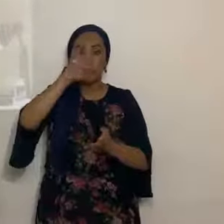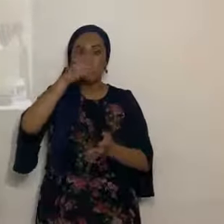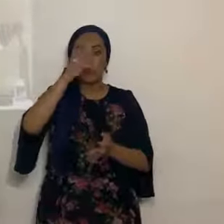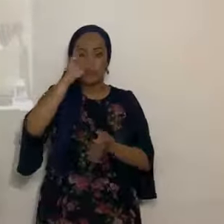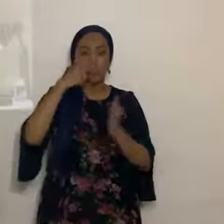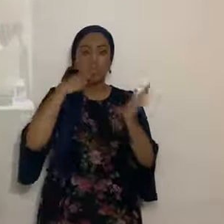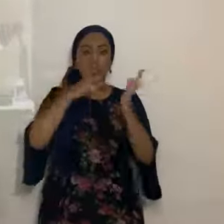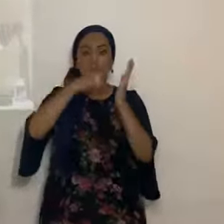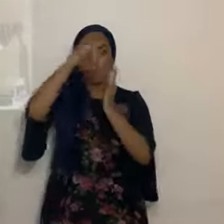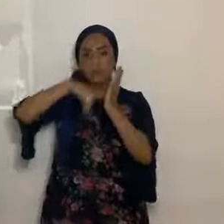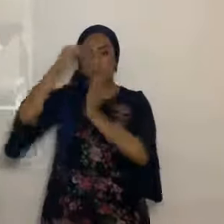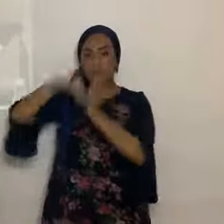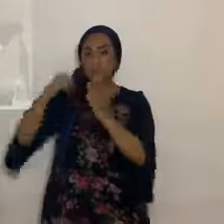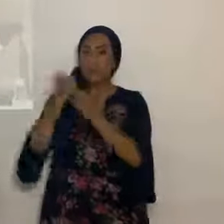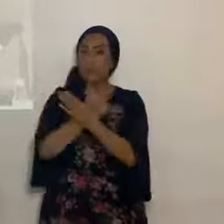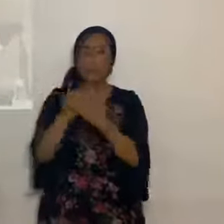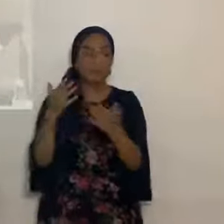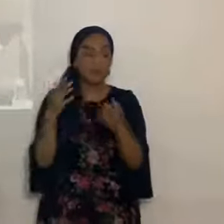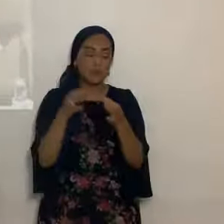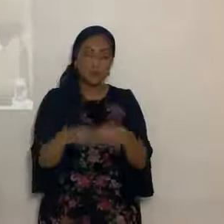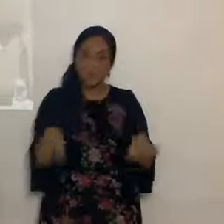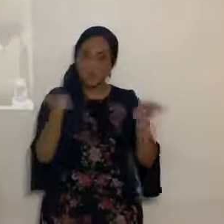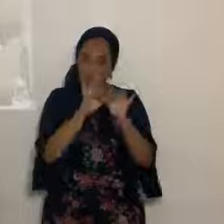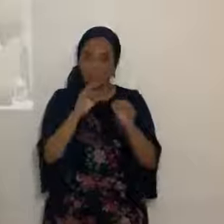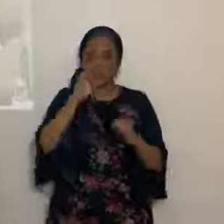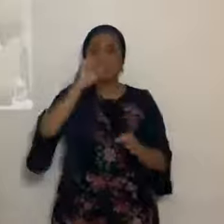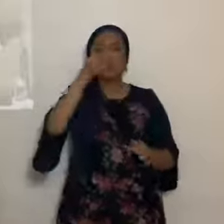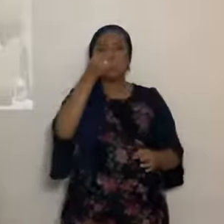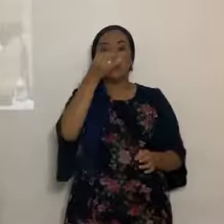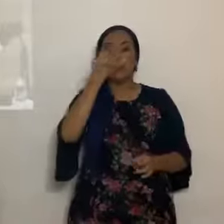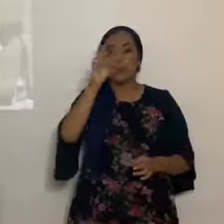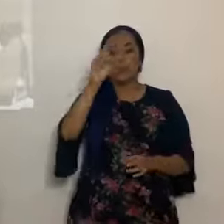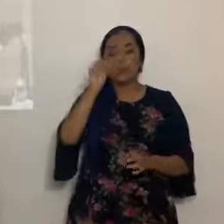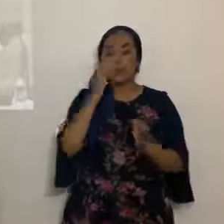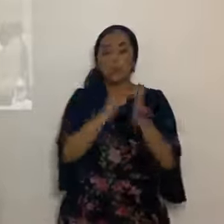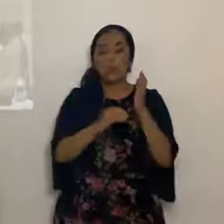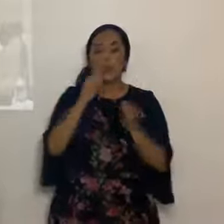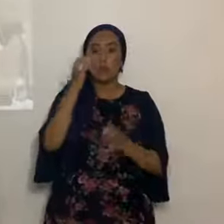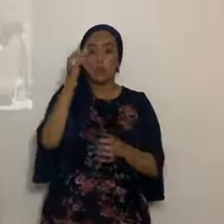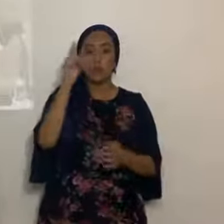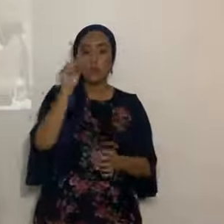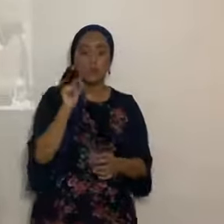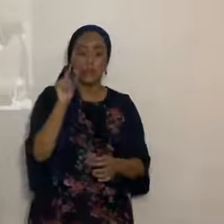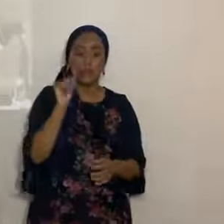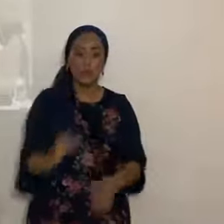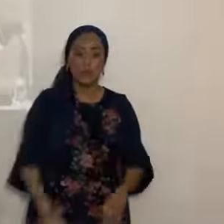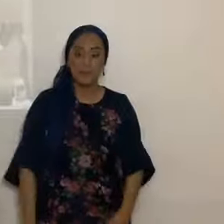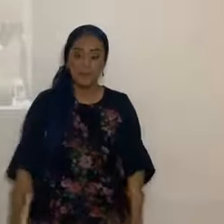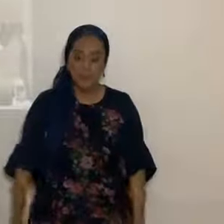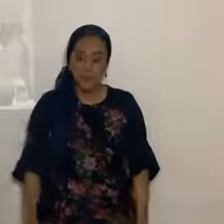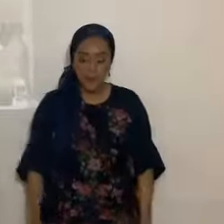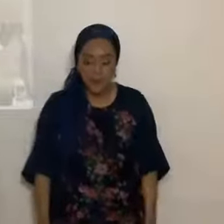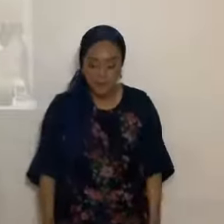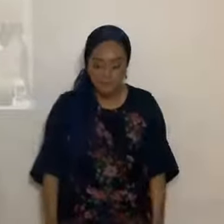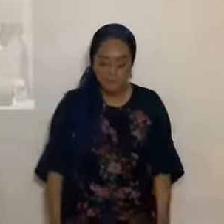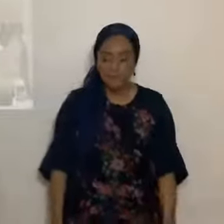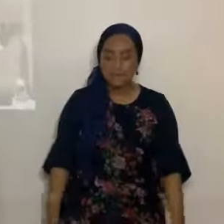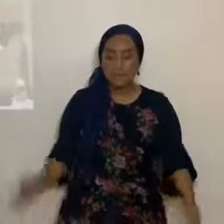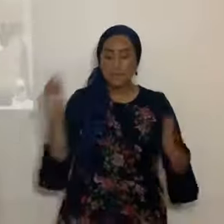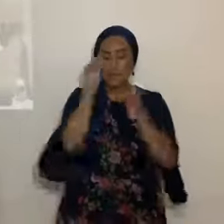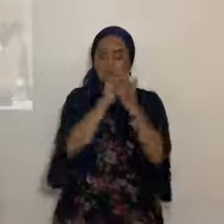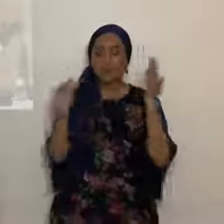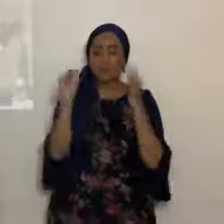vayan anotando las citas porque todo es importante. En Juan capítulo 20, vamos para allá, Juan capítulo 20, y en el